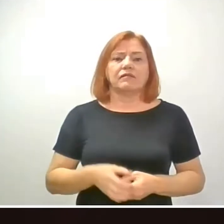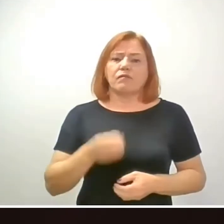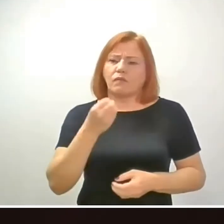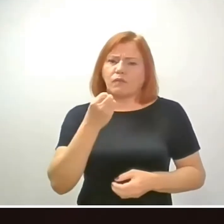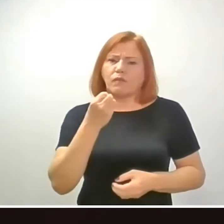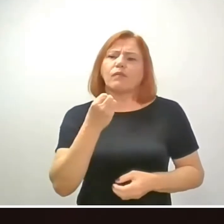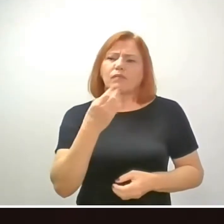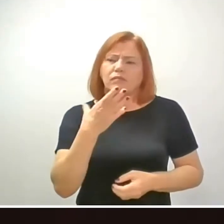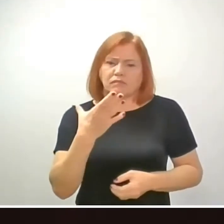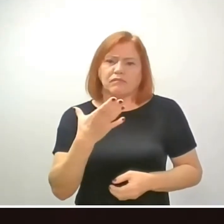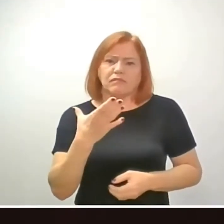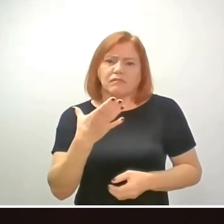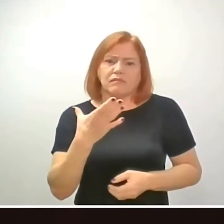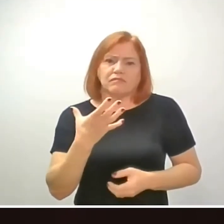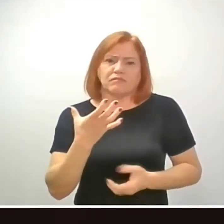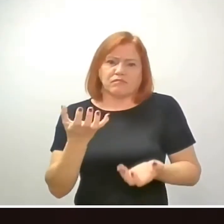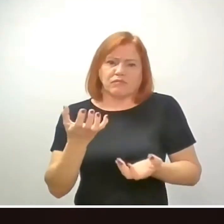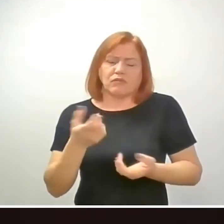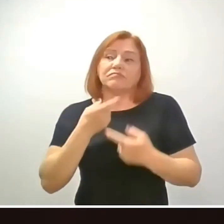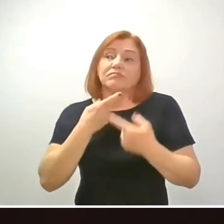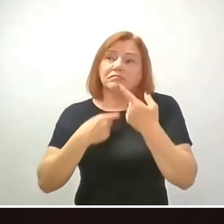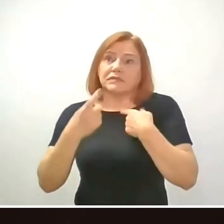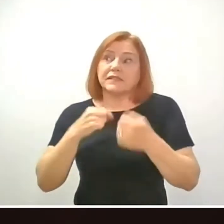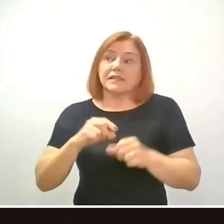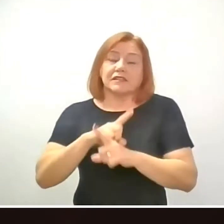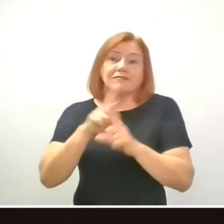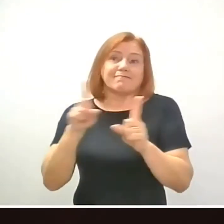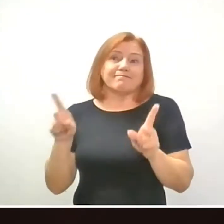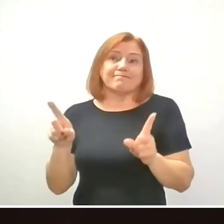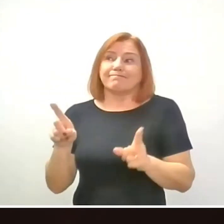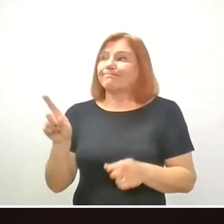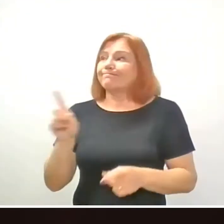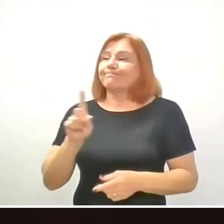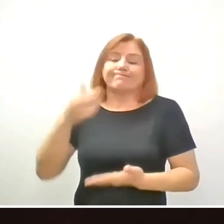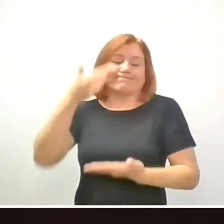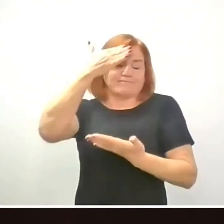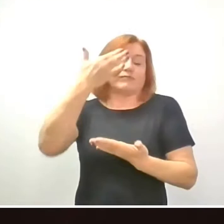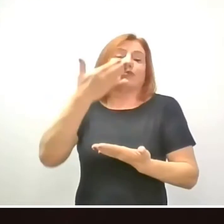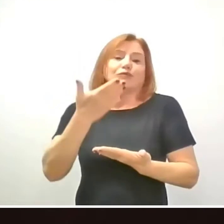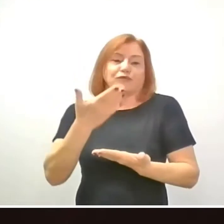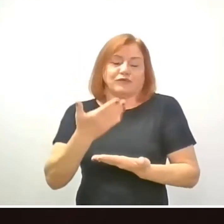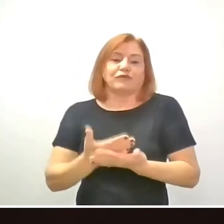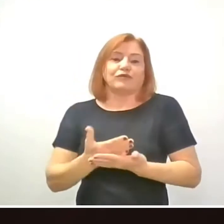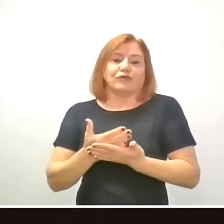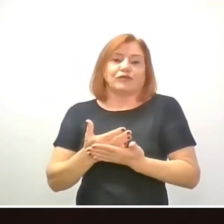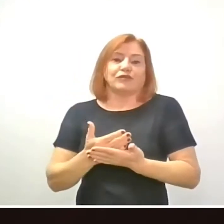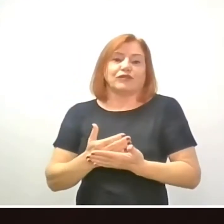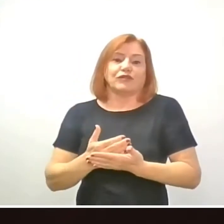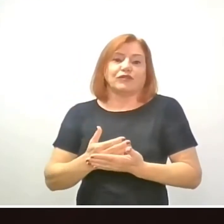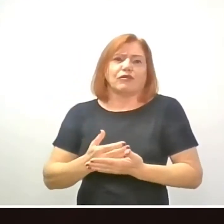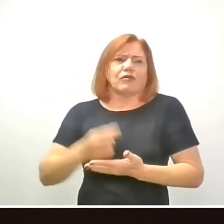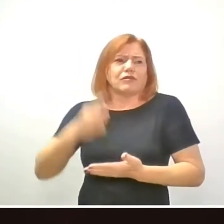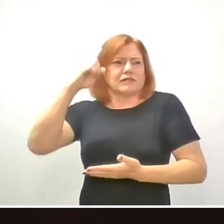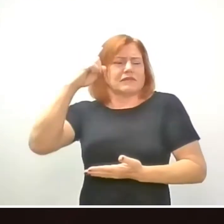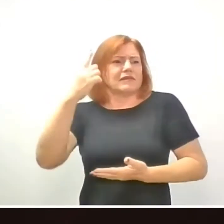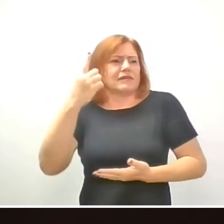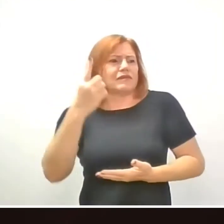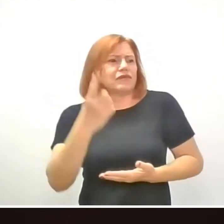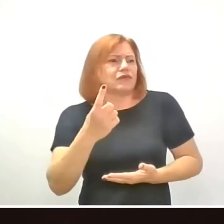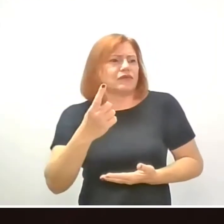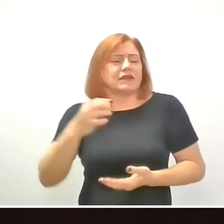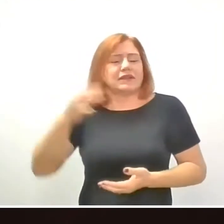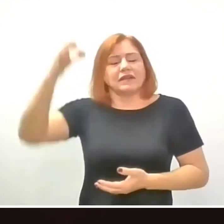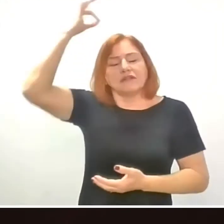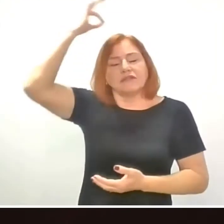no poder do Espírito. Precisa confiar na autoridade do Espírito. O Espírito tem que falar, o Espírito tem que agir. Sem o